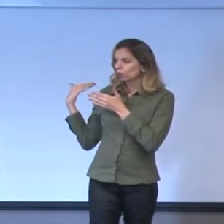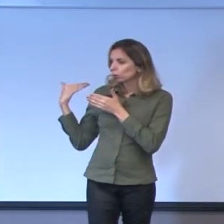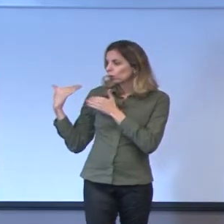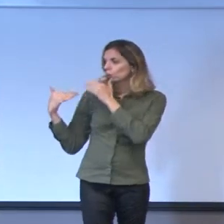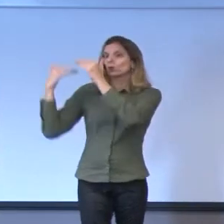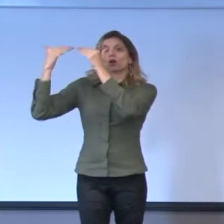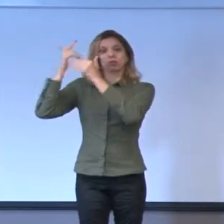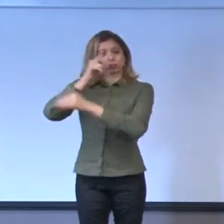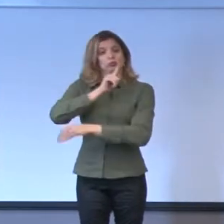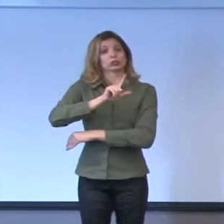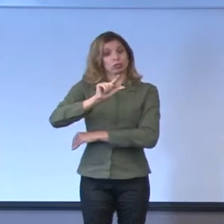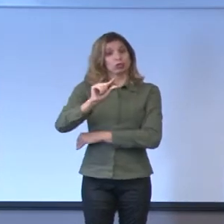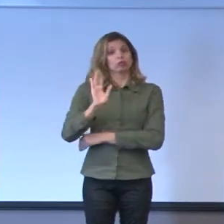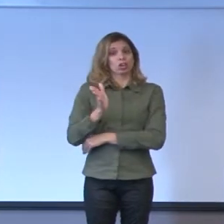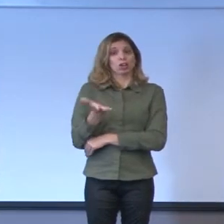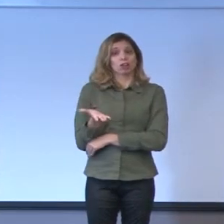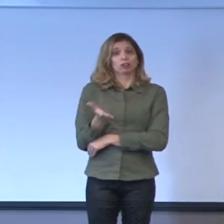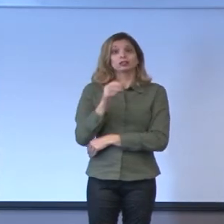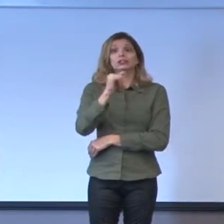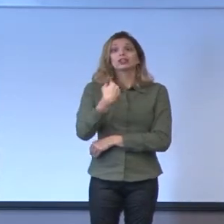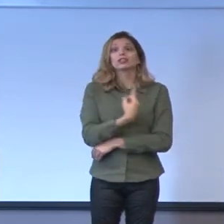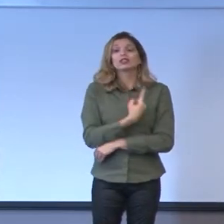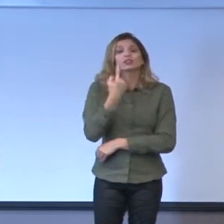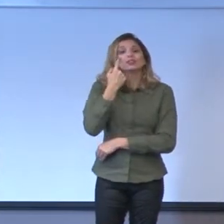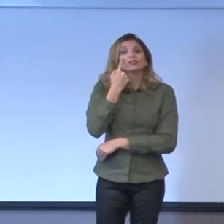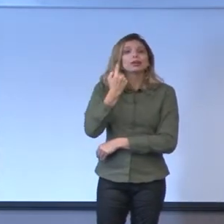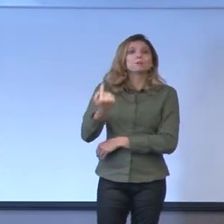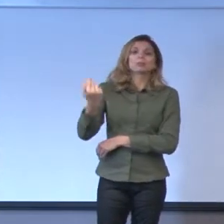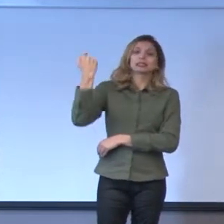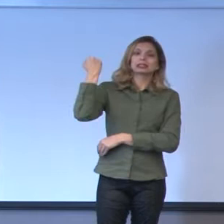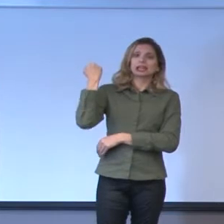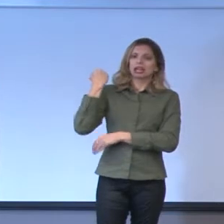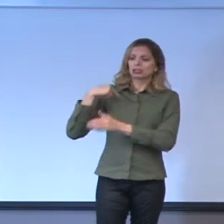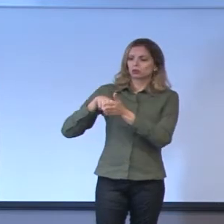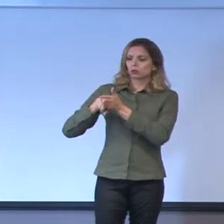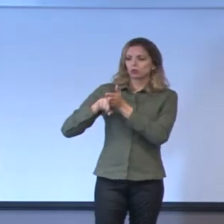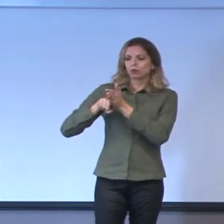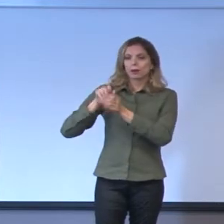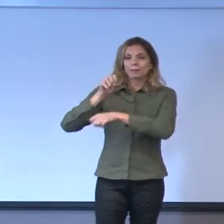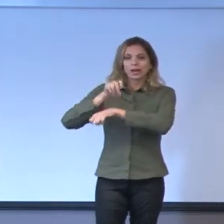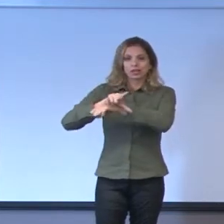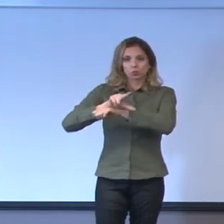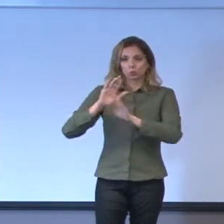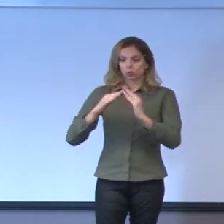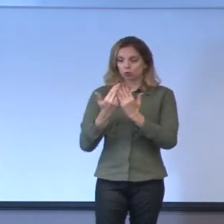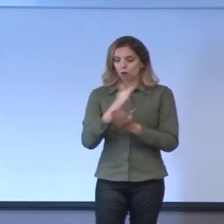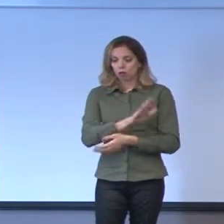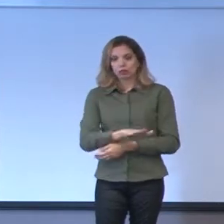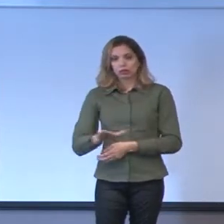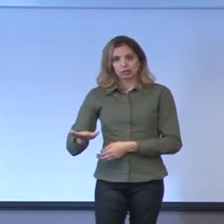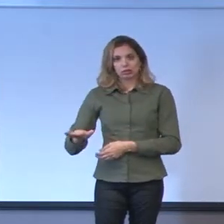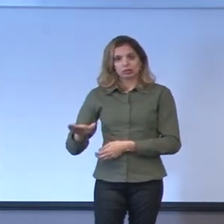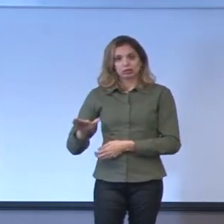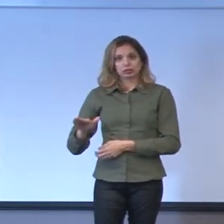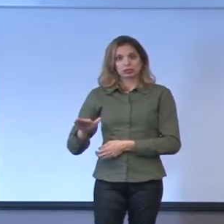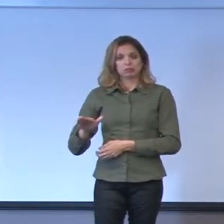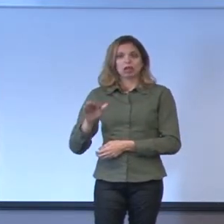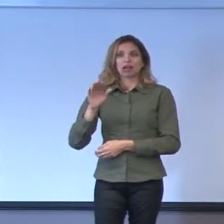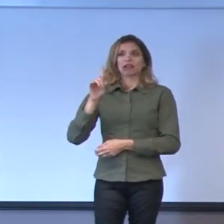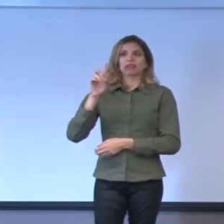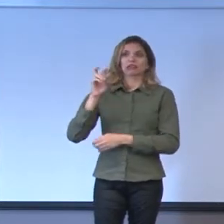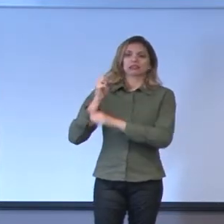importante lembrar, se a gente pega os dados, né, das matrículas da educação básica de 15